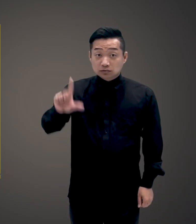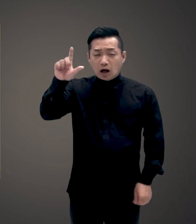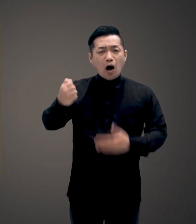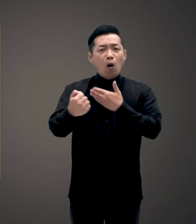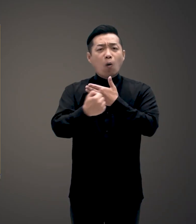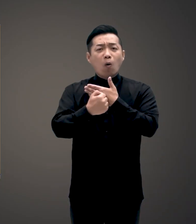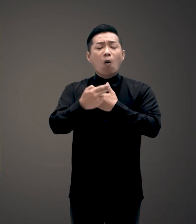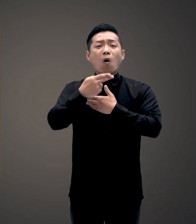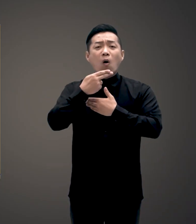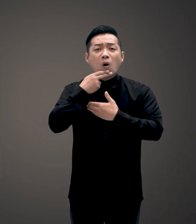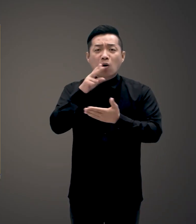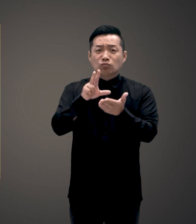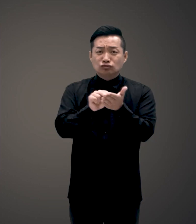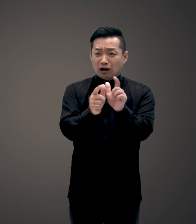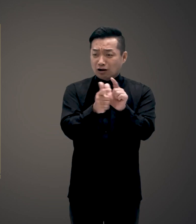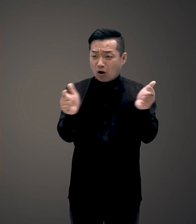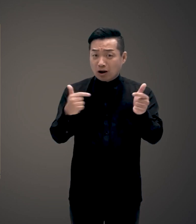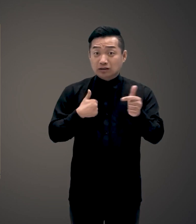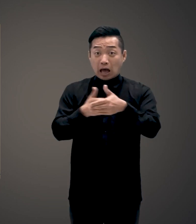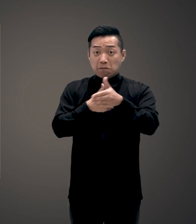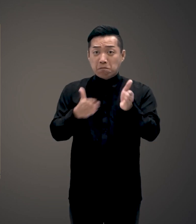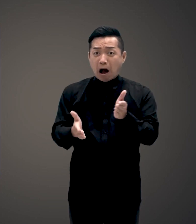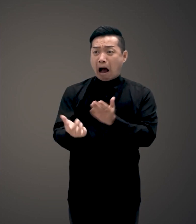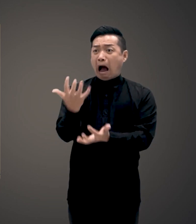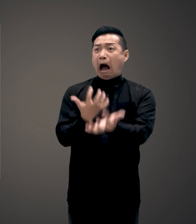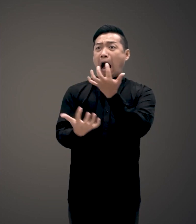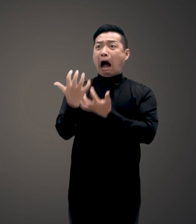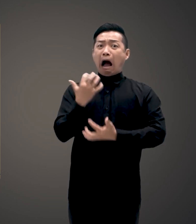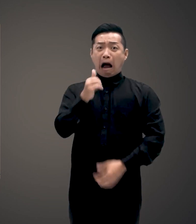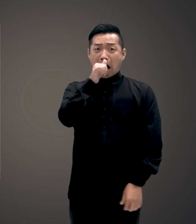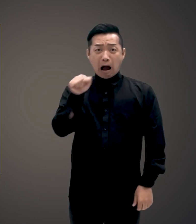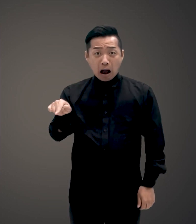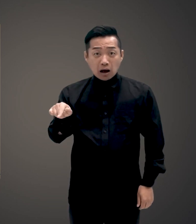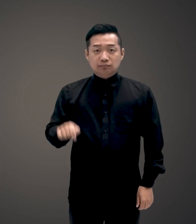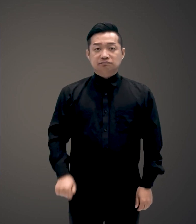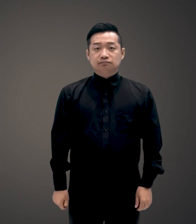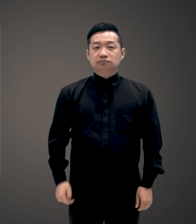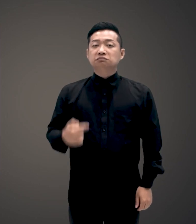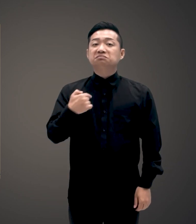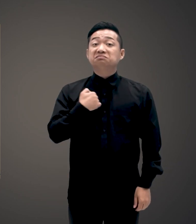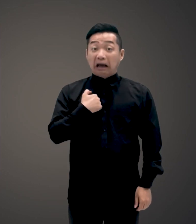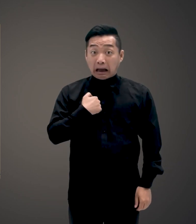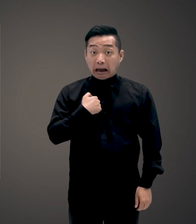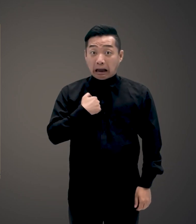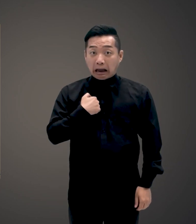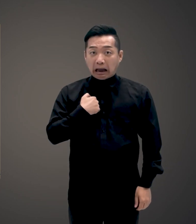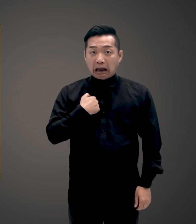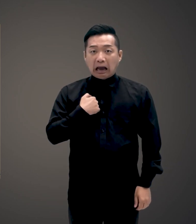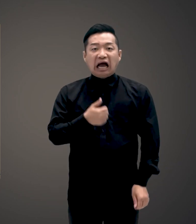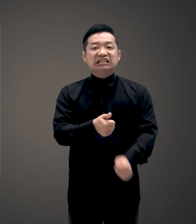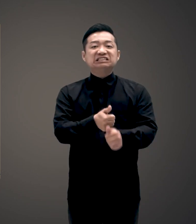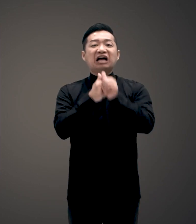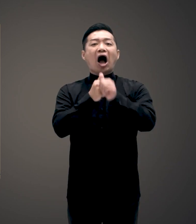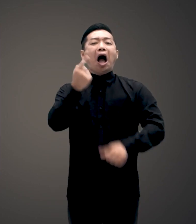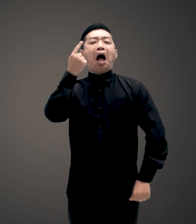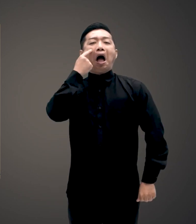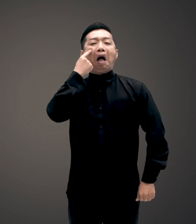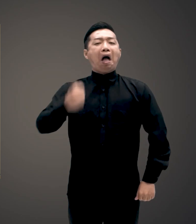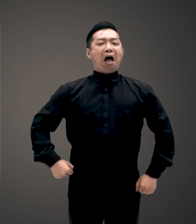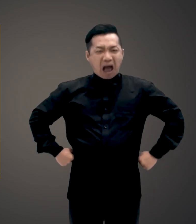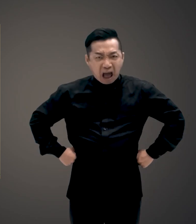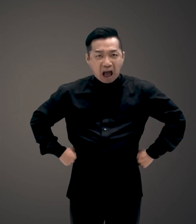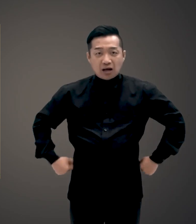어느 날 노크도 없이 문제들이 우르르 내 방으로 들어왔다. 자, 어디 나를